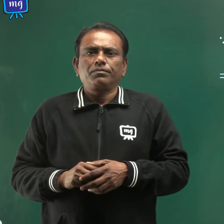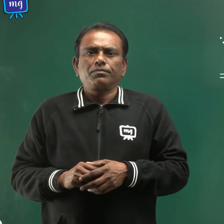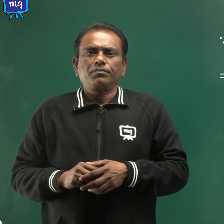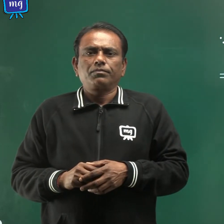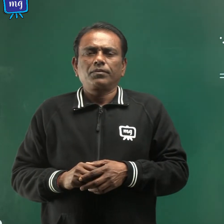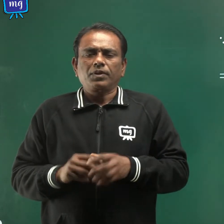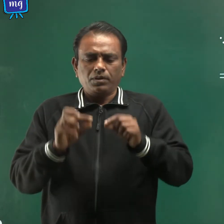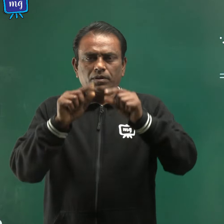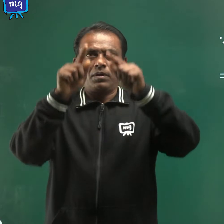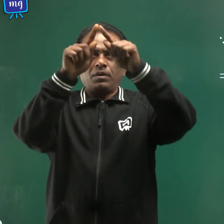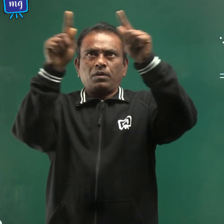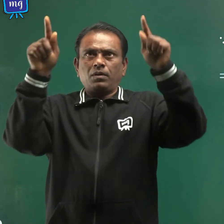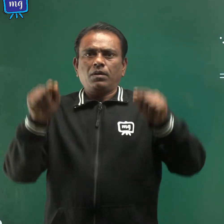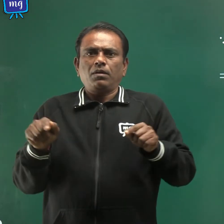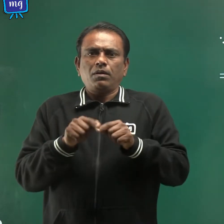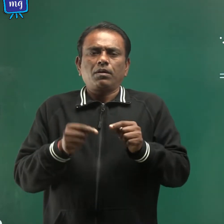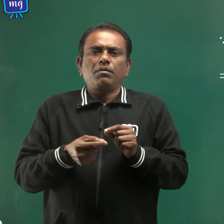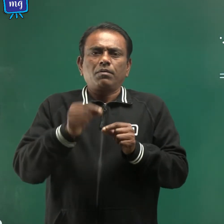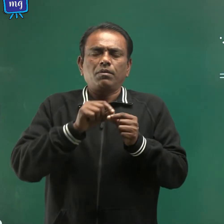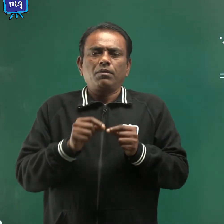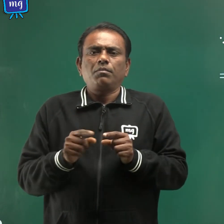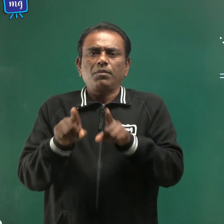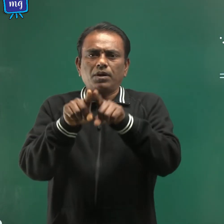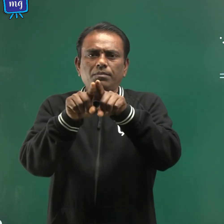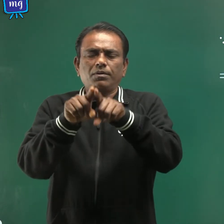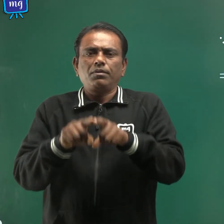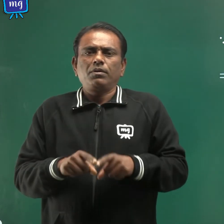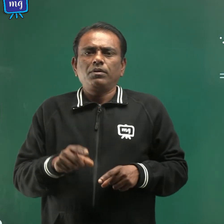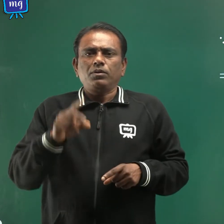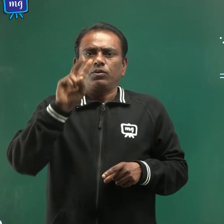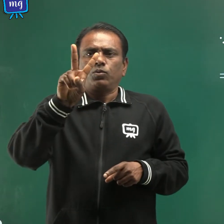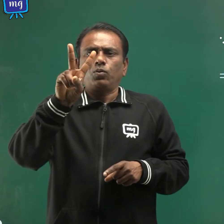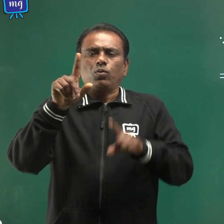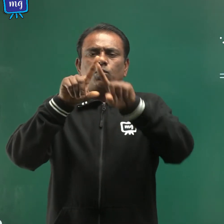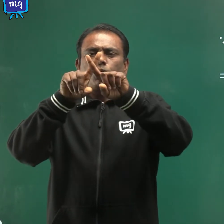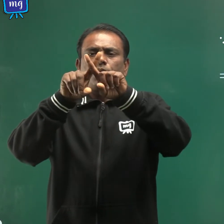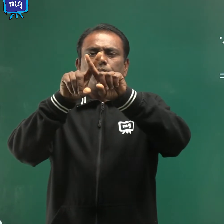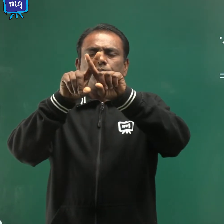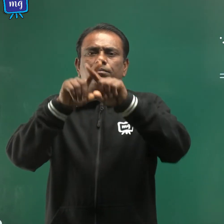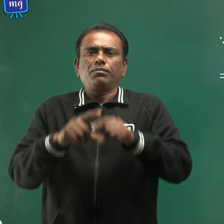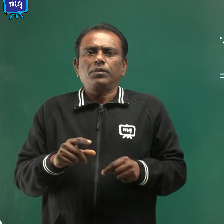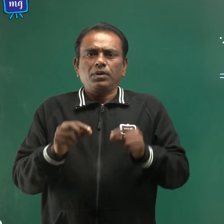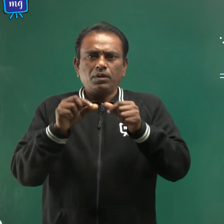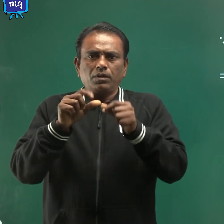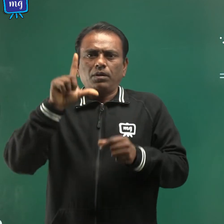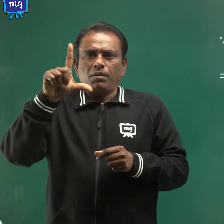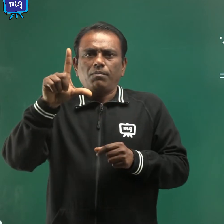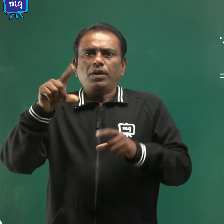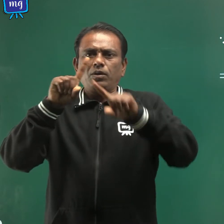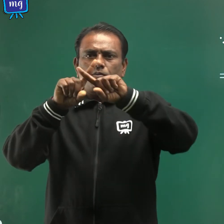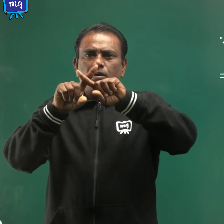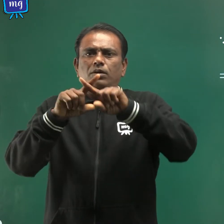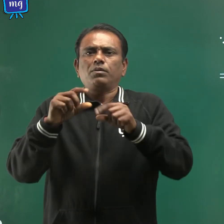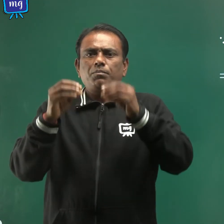आज का रिमार्क के बराबर दोगुना है लंबाई प्लस चौड़ाई